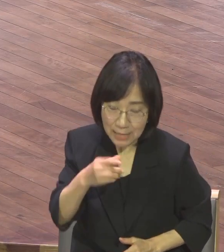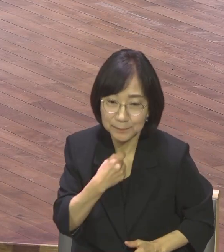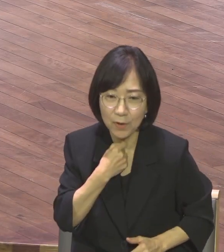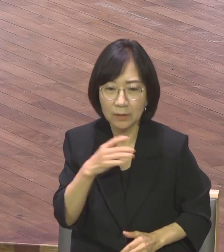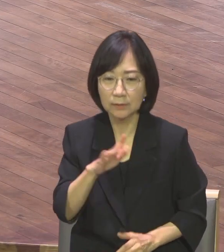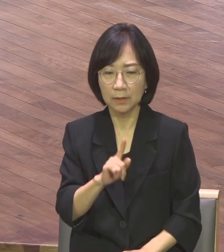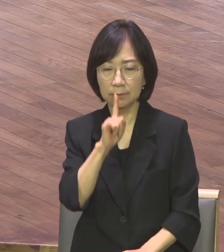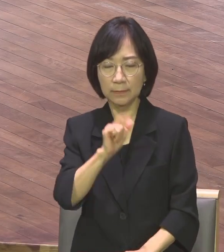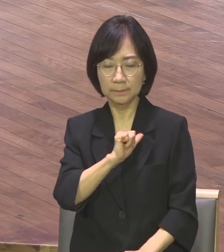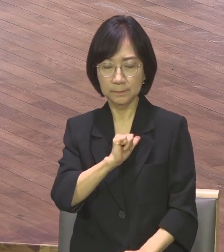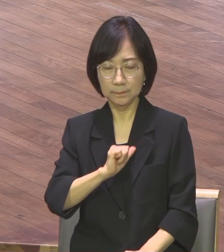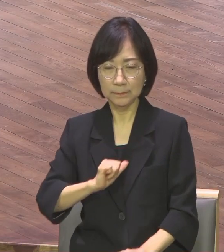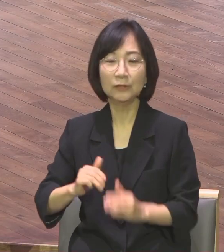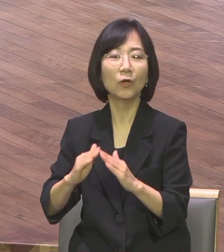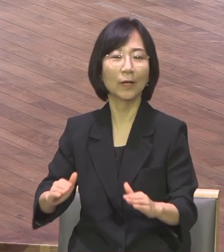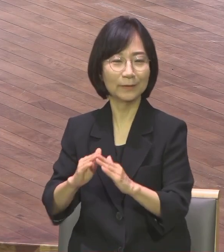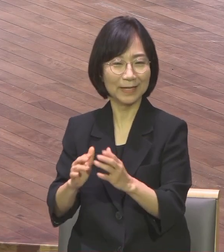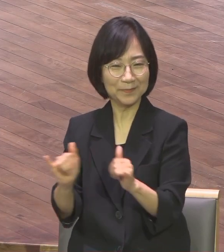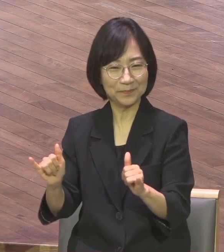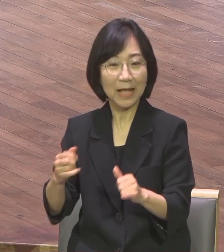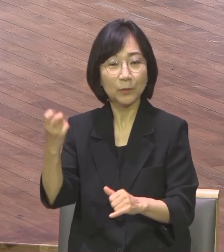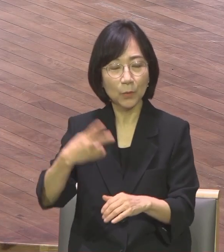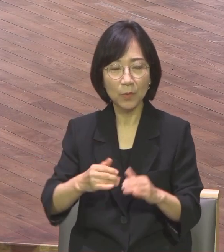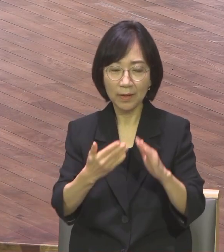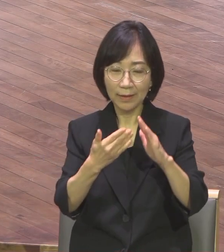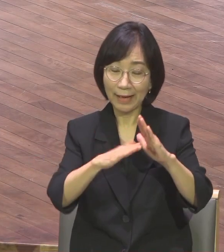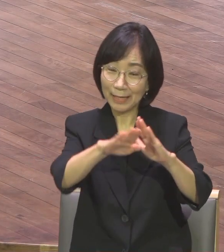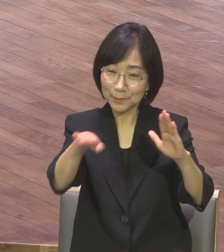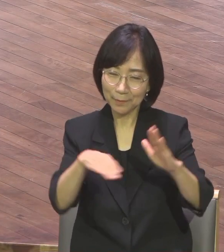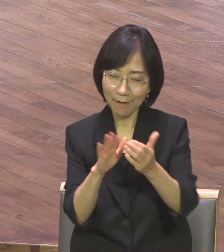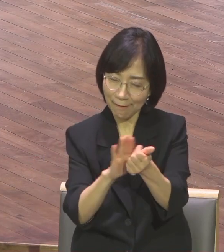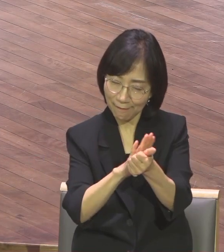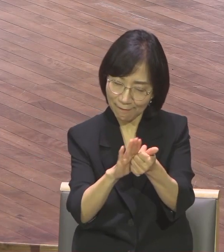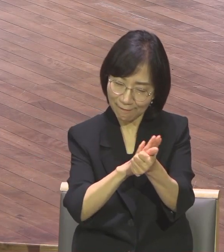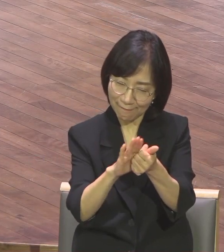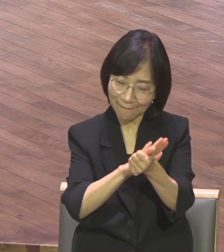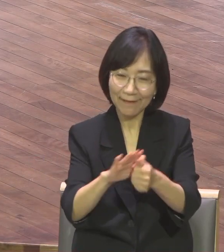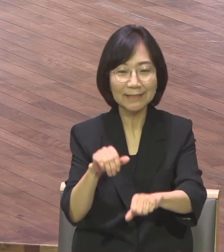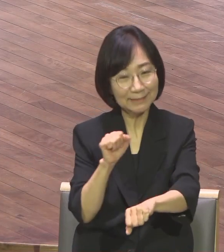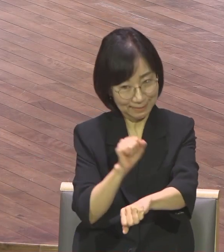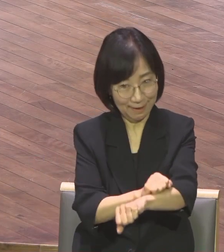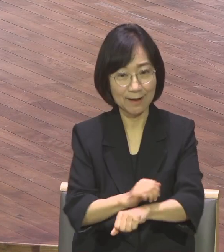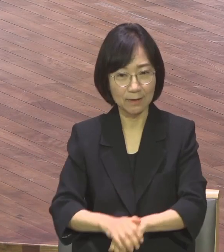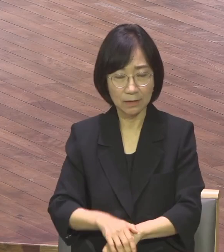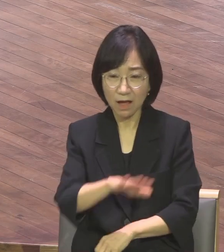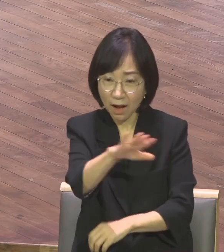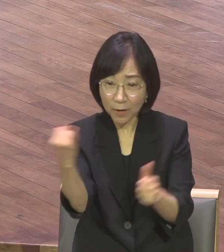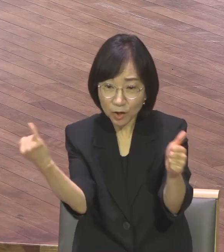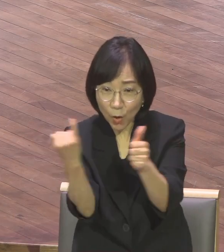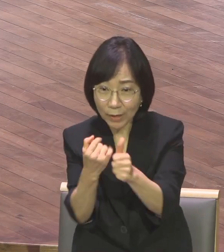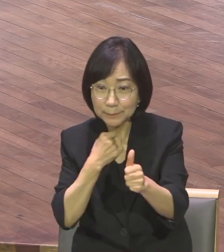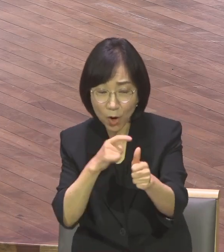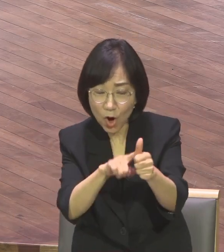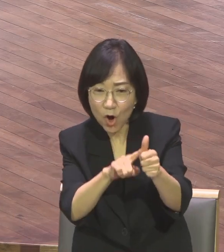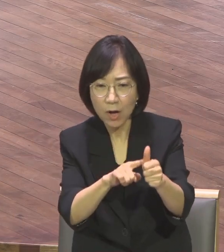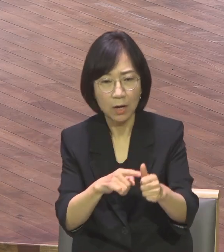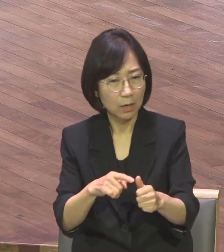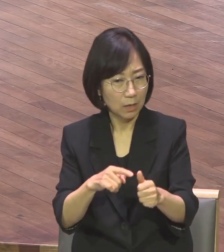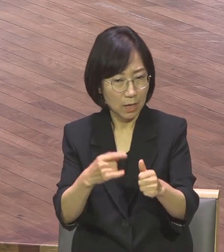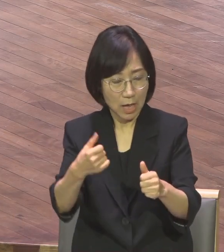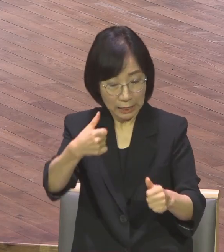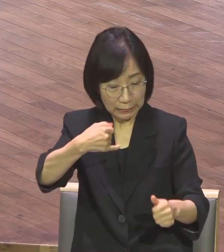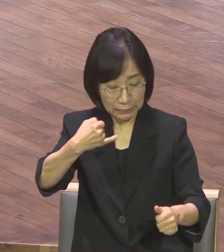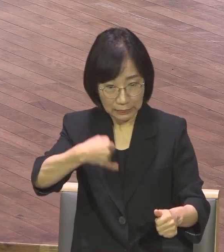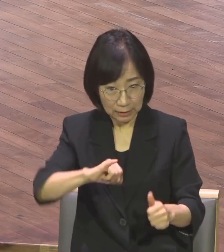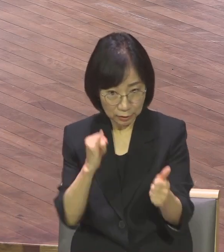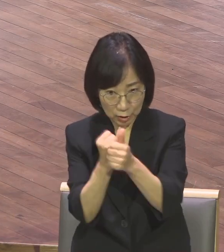전라도 사람들은요, 굉장히 가정적입니다. 사위 얻으려면 전라도 사람 얻어야 돼. 굉장히 가정적이야.